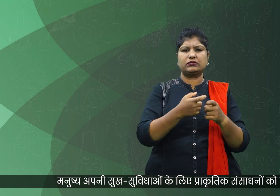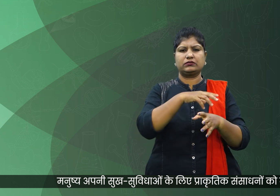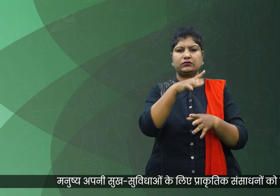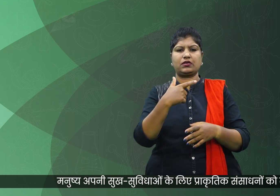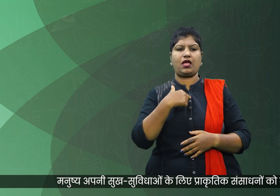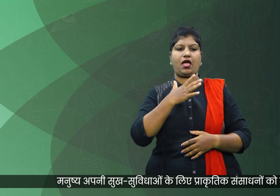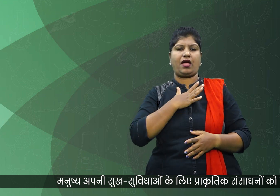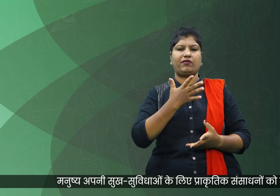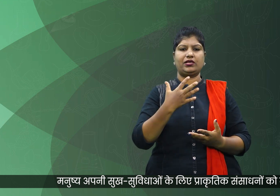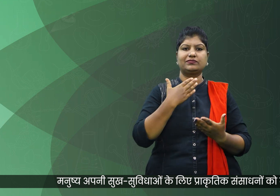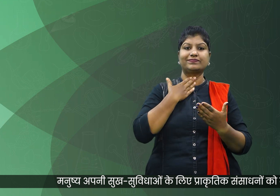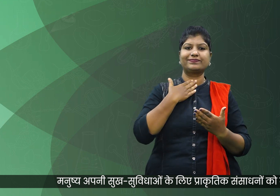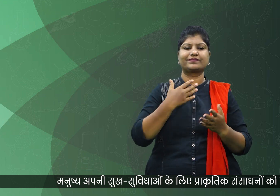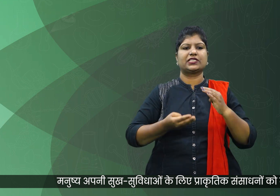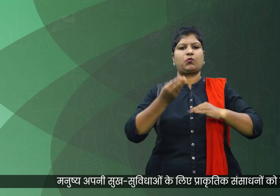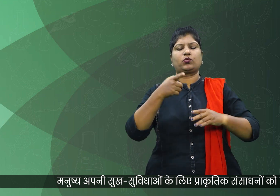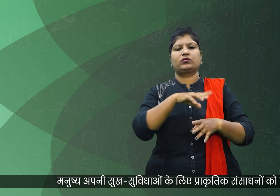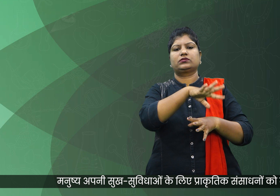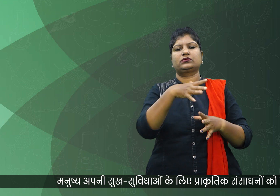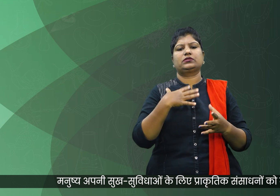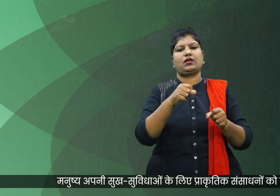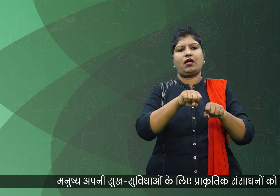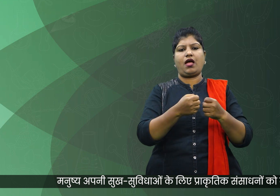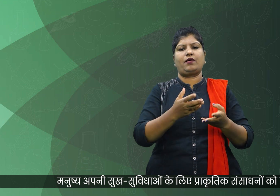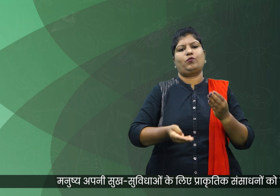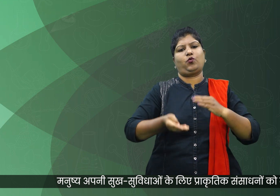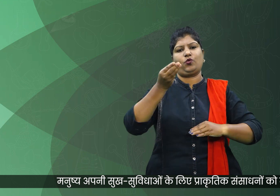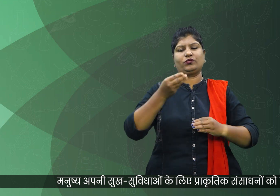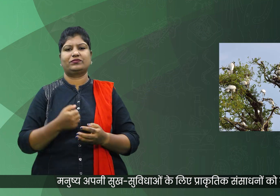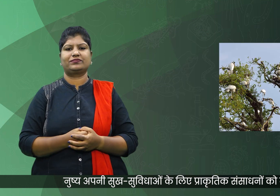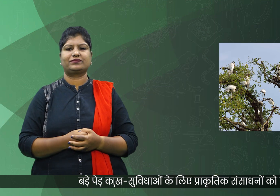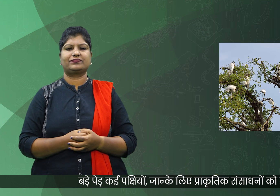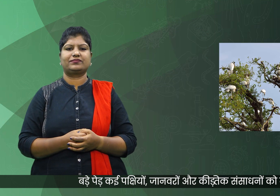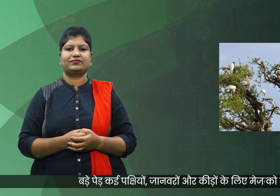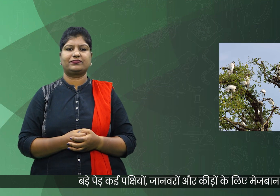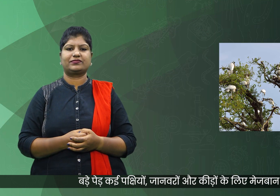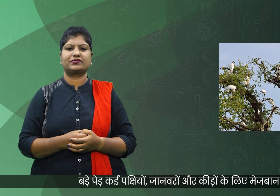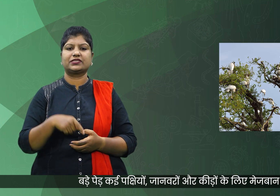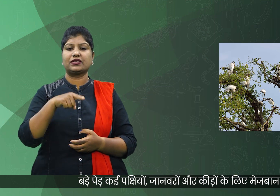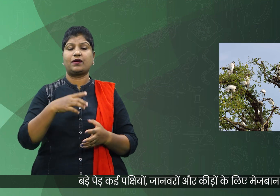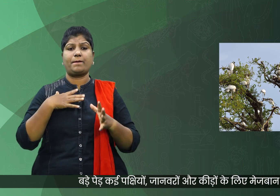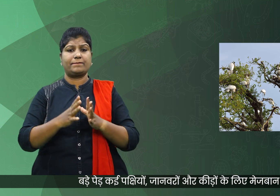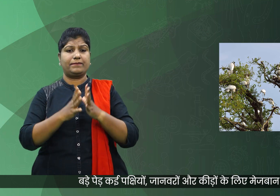है। बड़े पेड, कई पक्षियों,